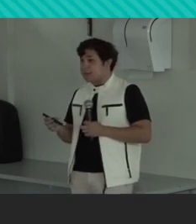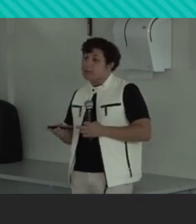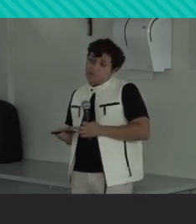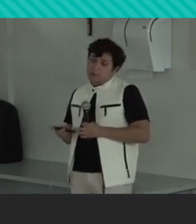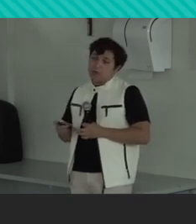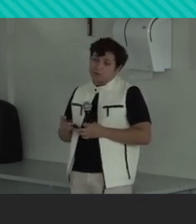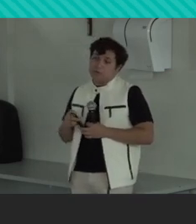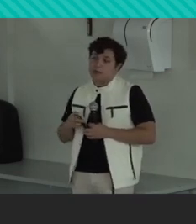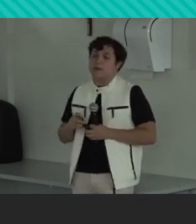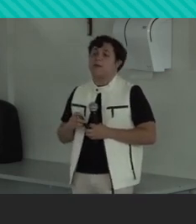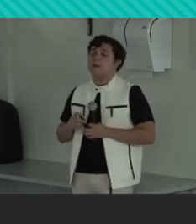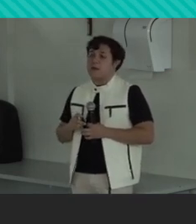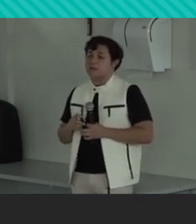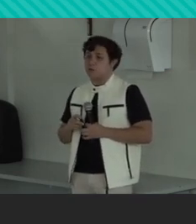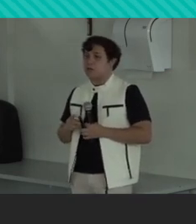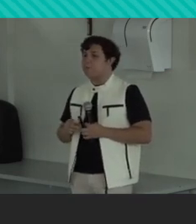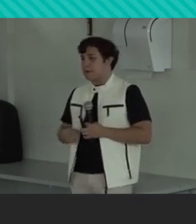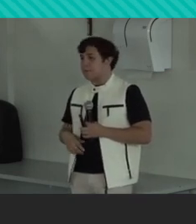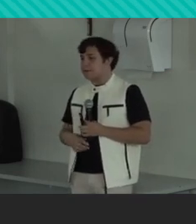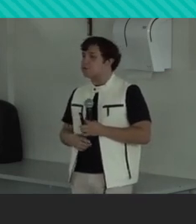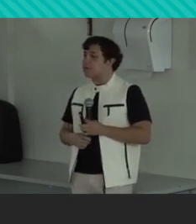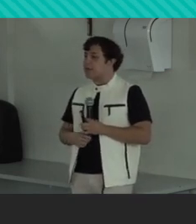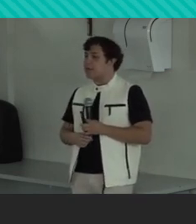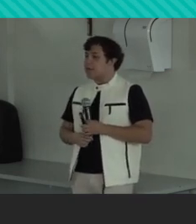ahí van los sordos a estudiar prepa y secundaria.